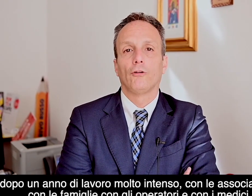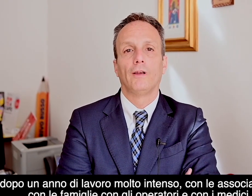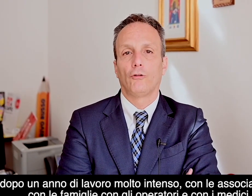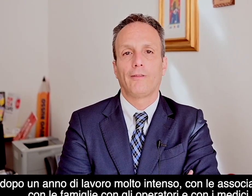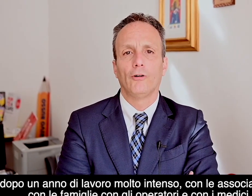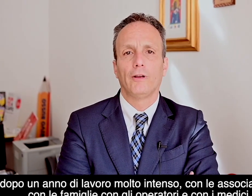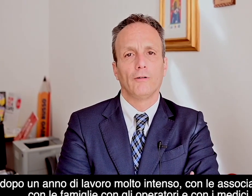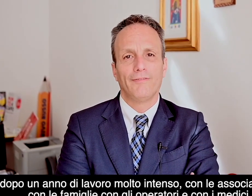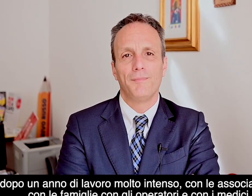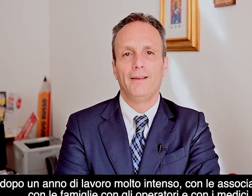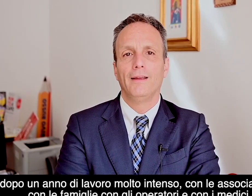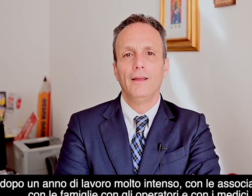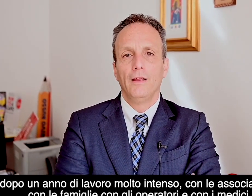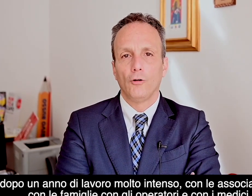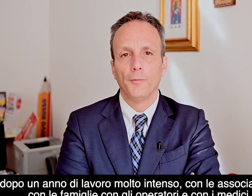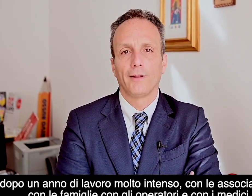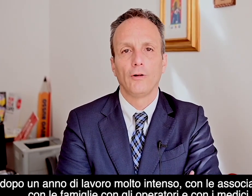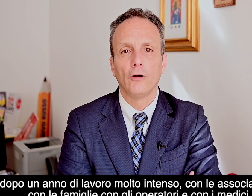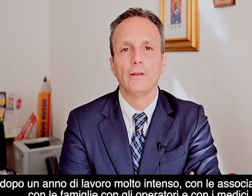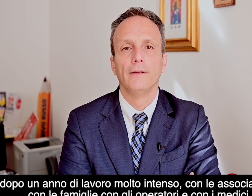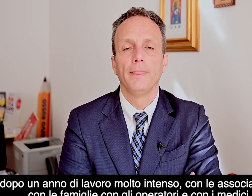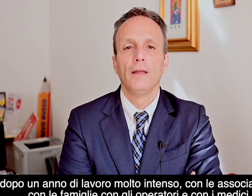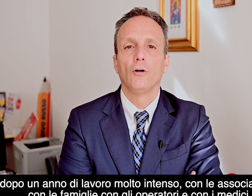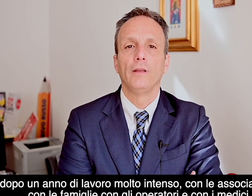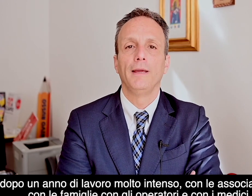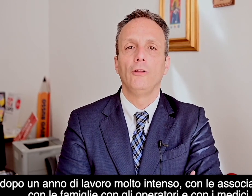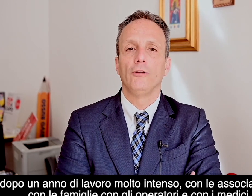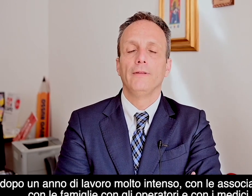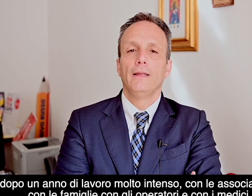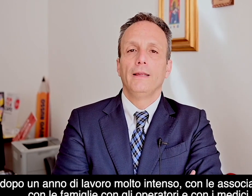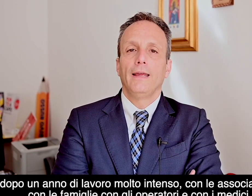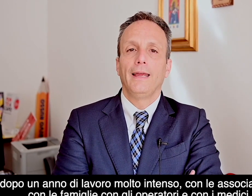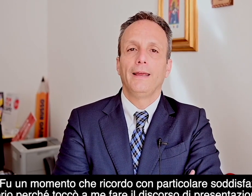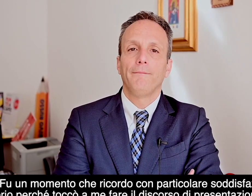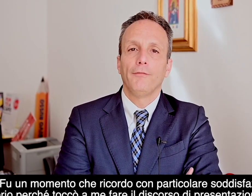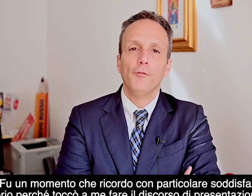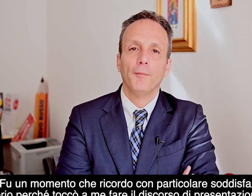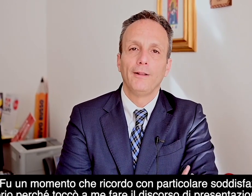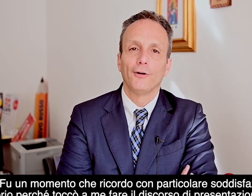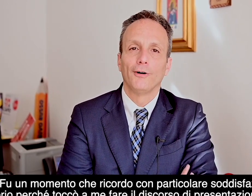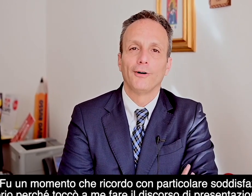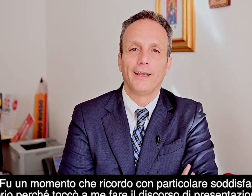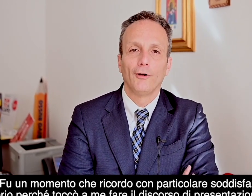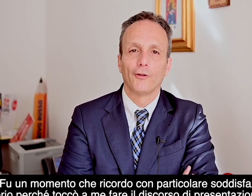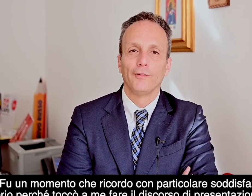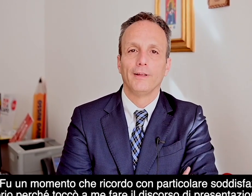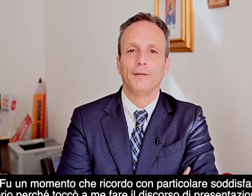con le associazioni con le famiglie con gli operatori con con i medici e e fu un momento che ricordo con particolare